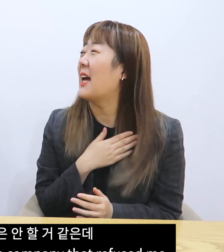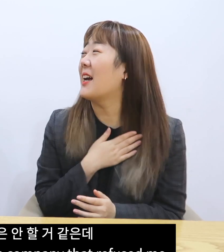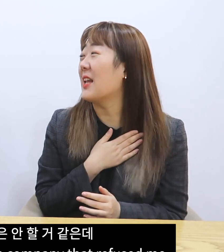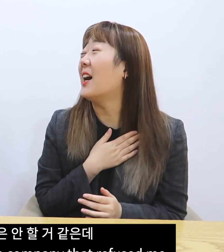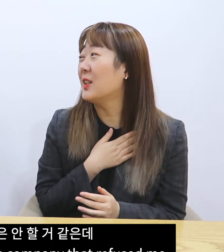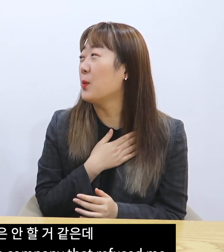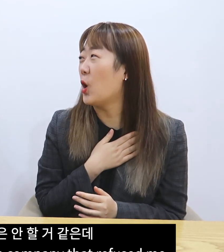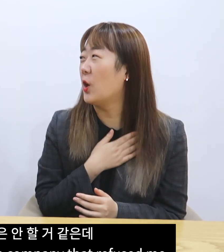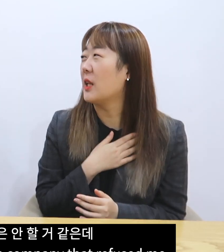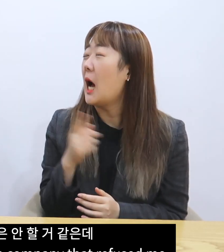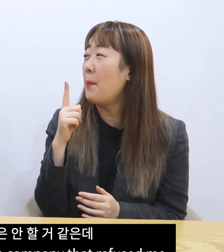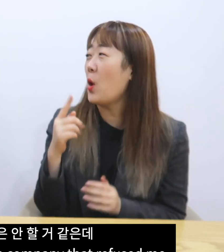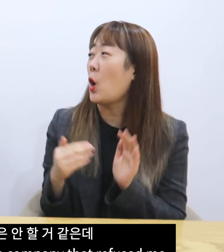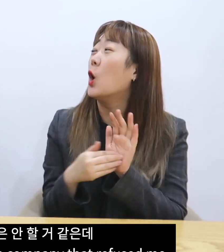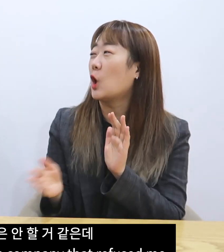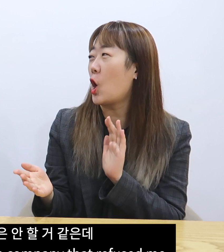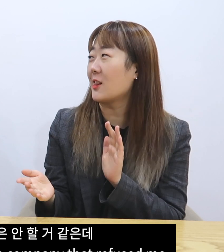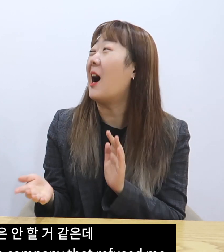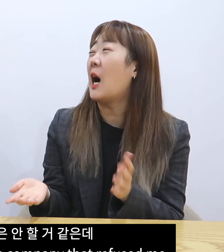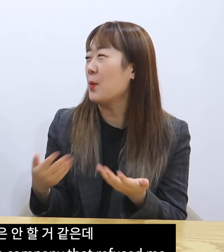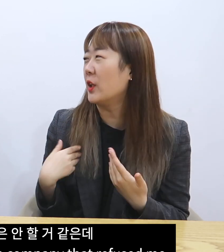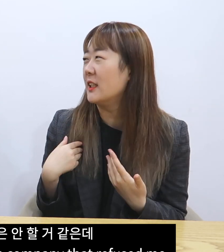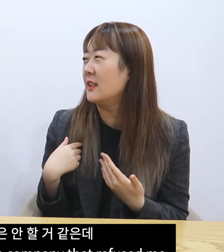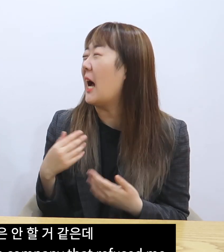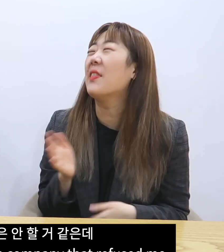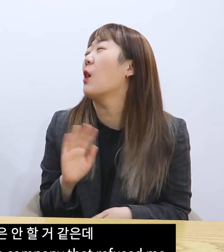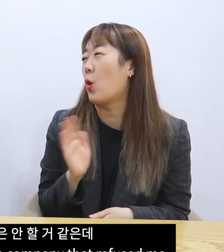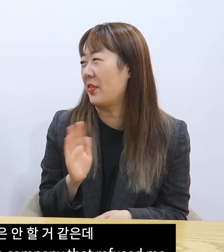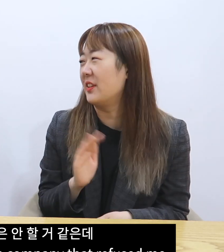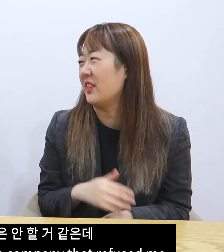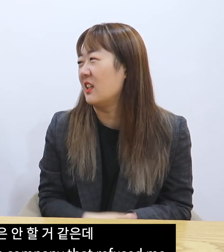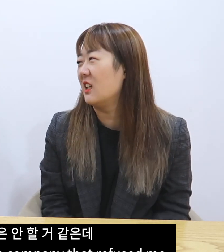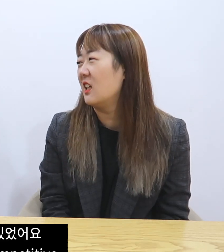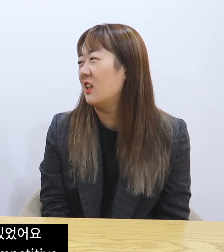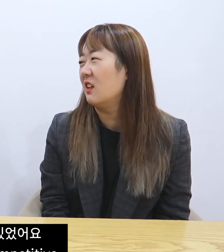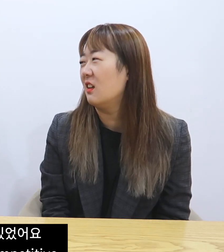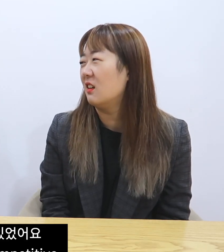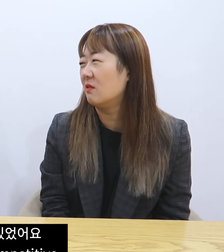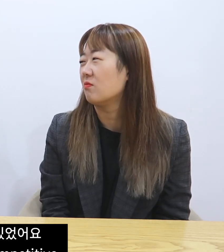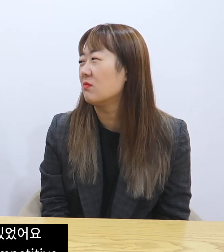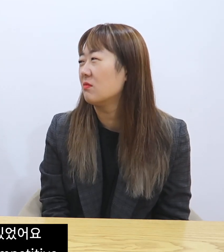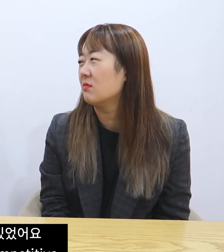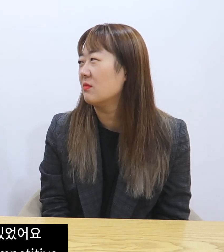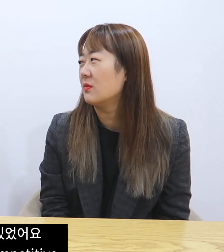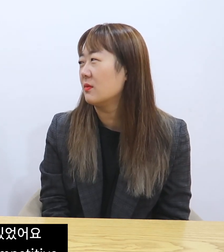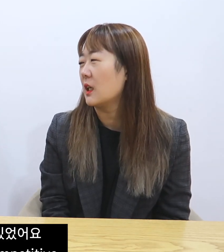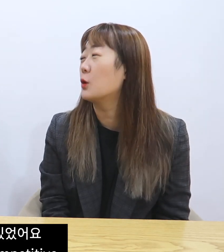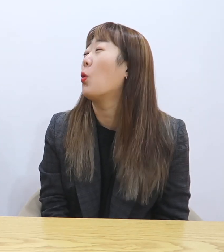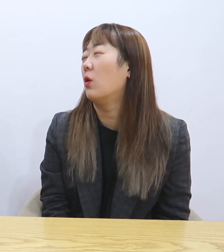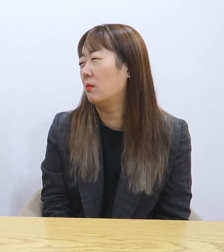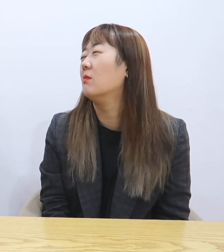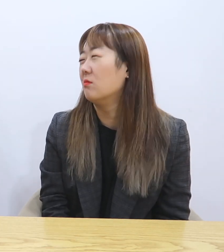나 같으면 한번 거절 당하면은 안 할 것 같은데. 진짜 좀 웃기게 됐죠. 아니요,